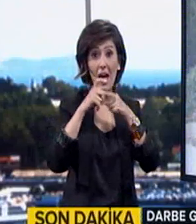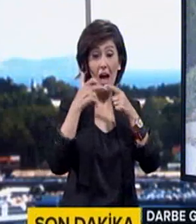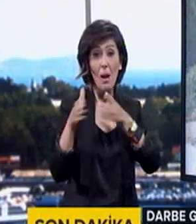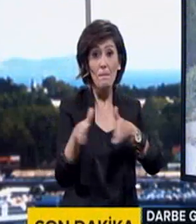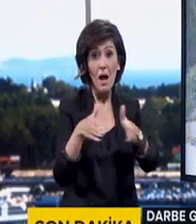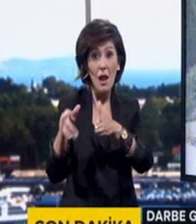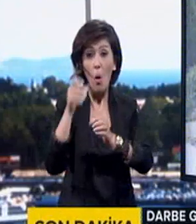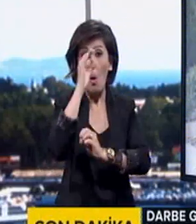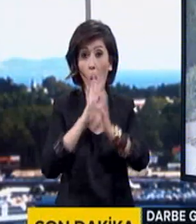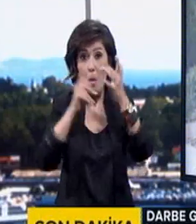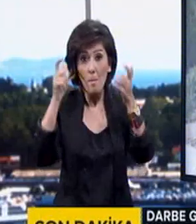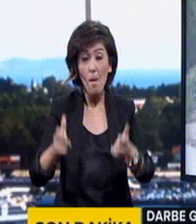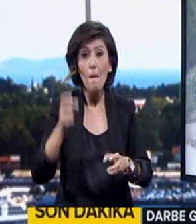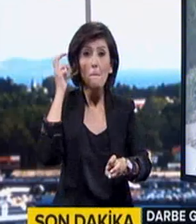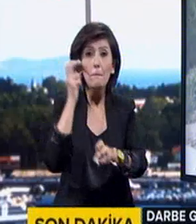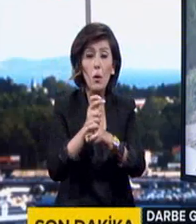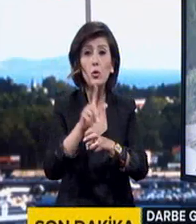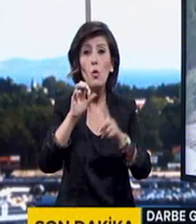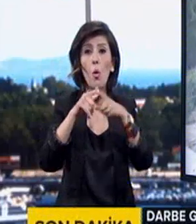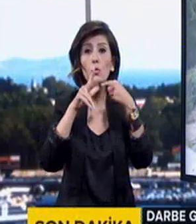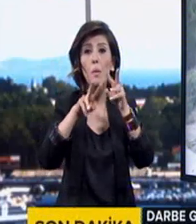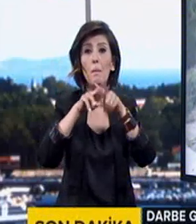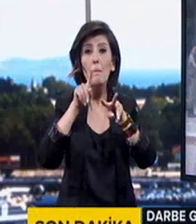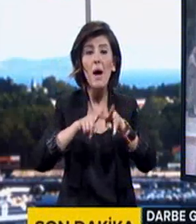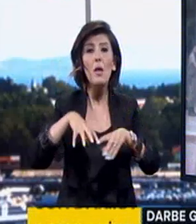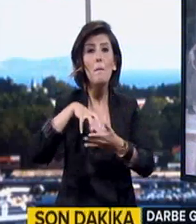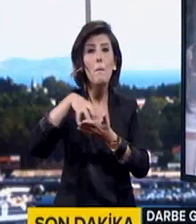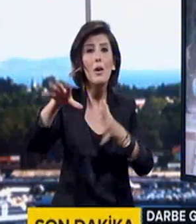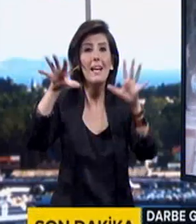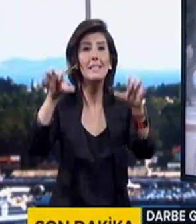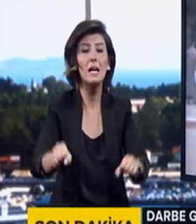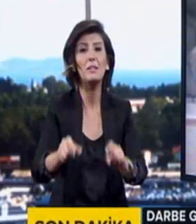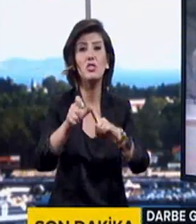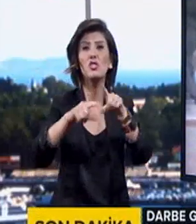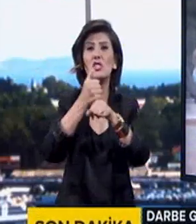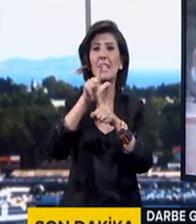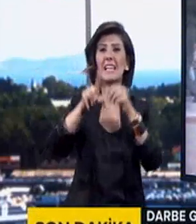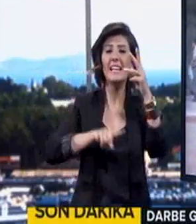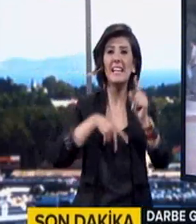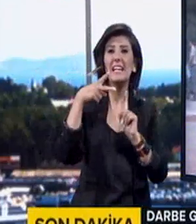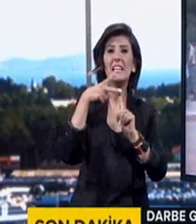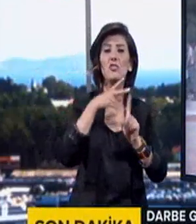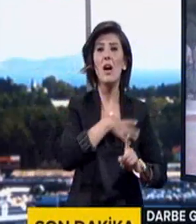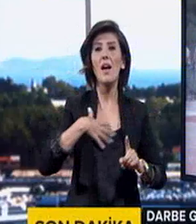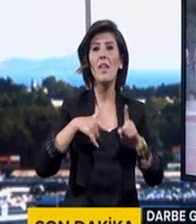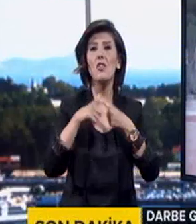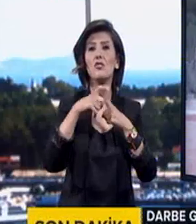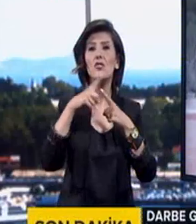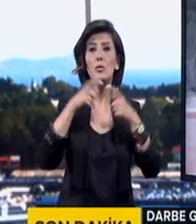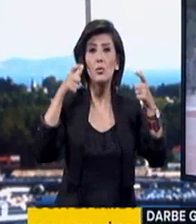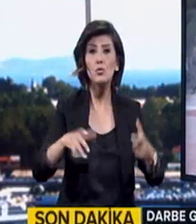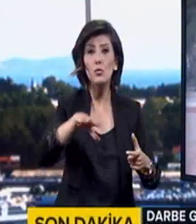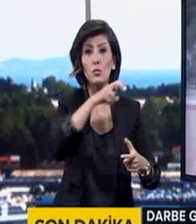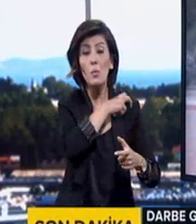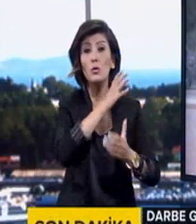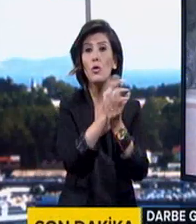İşletme Müdürlüğü'ne ait boşaltılmış lojmanlar bölgesinde yakalanmıştı. Çiğli 2. Anajet Üssü Komutanlığı'nda görevli